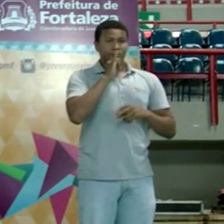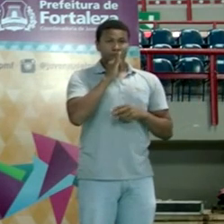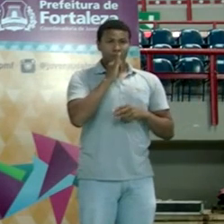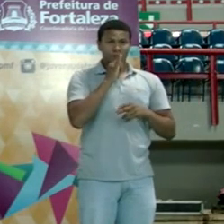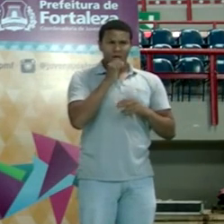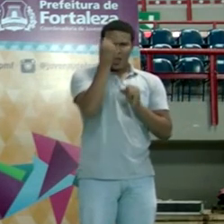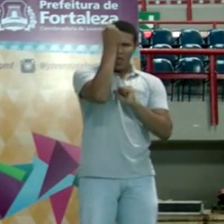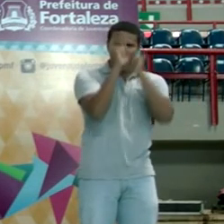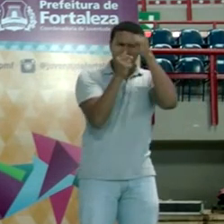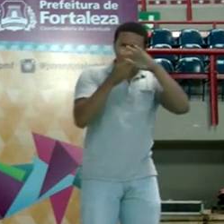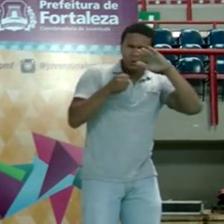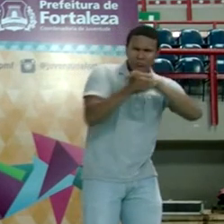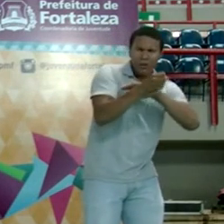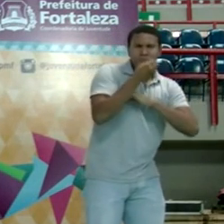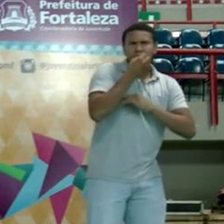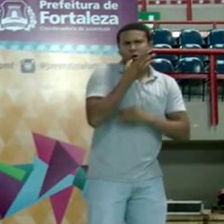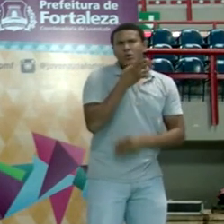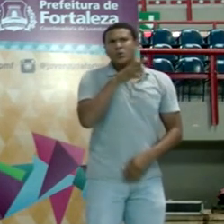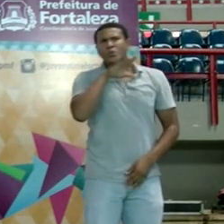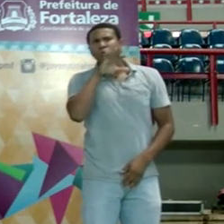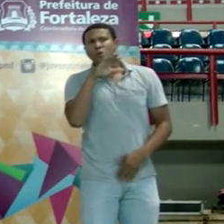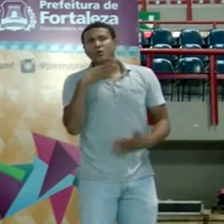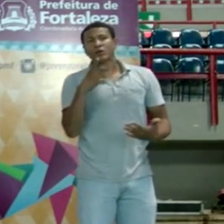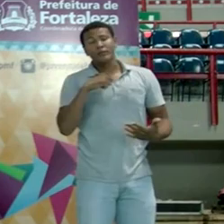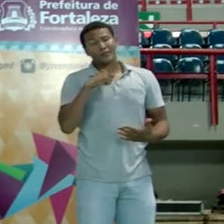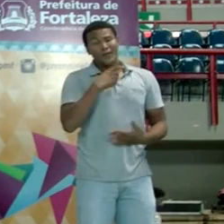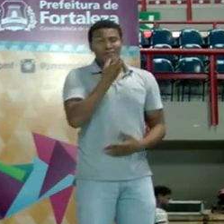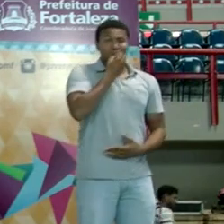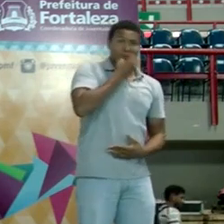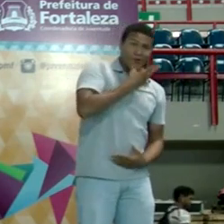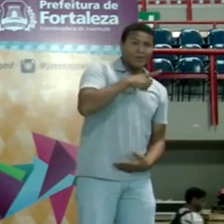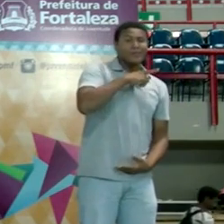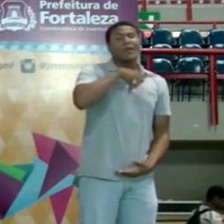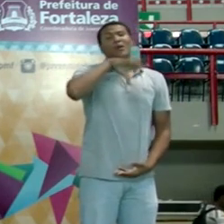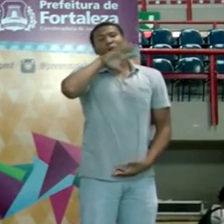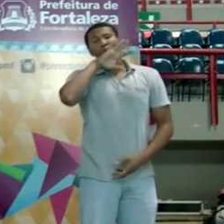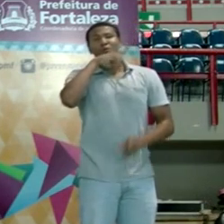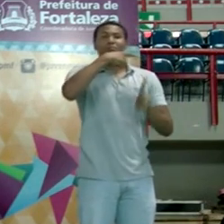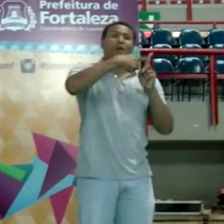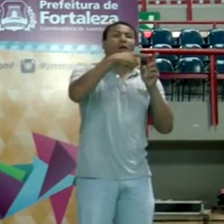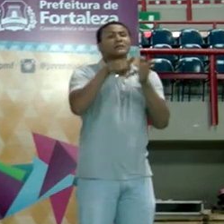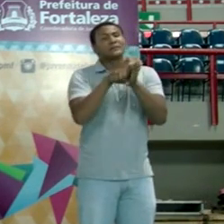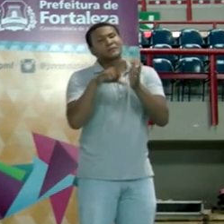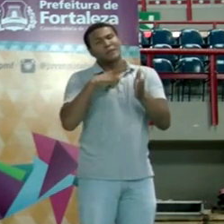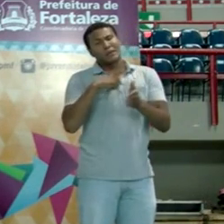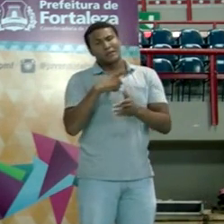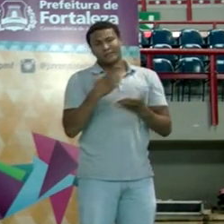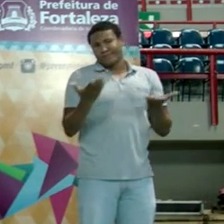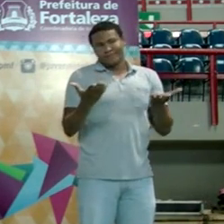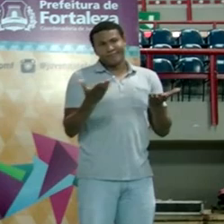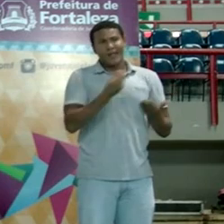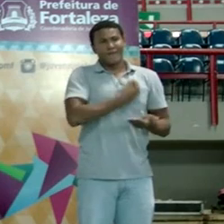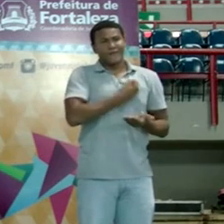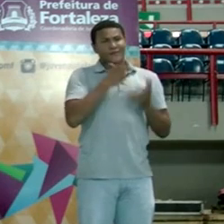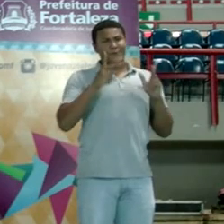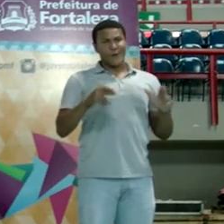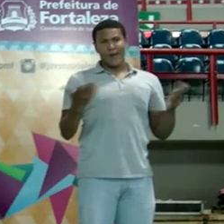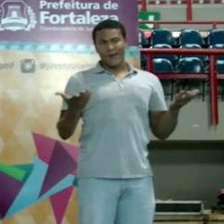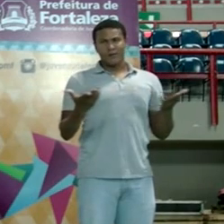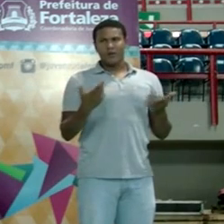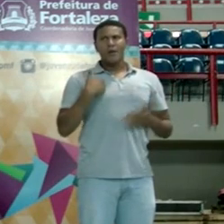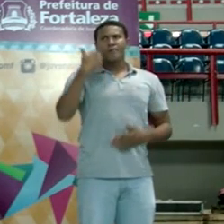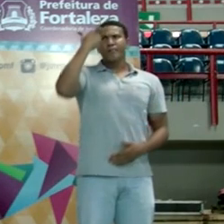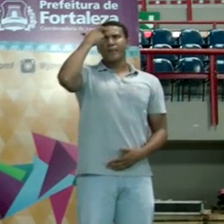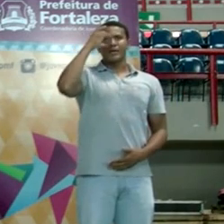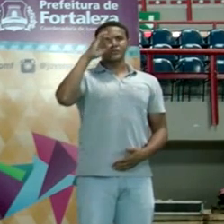é bom ou é ruim? Tudo na vida tem um lado bom, tudo na vida tem um lado ruim, óbvio. É lógico que a gente não pode